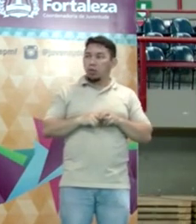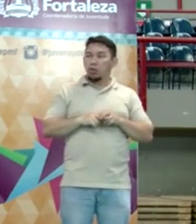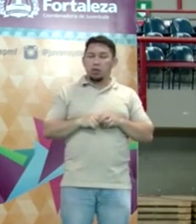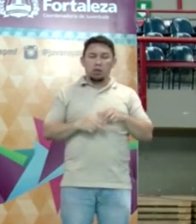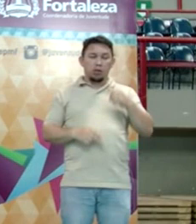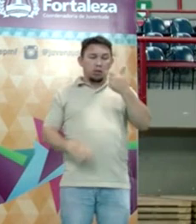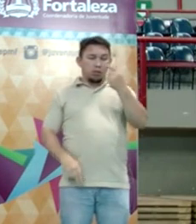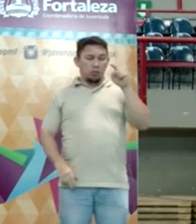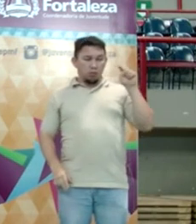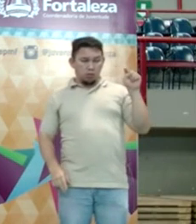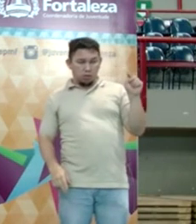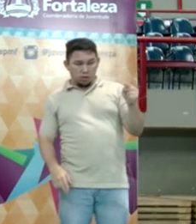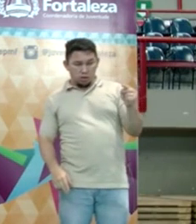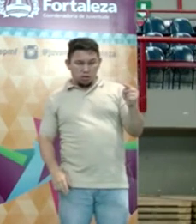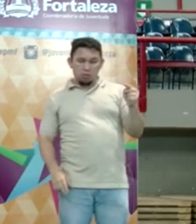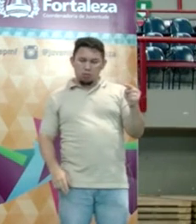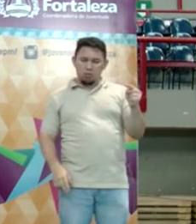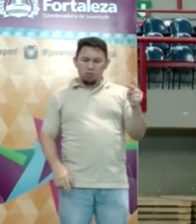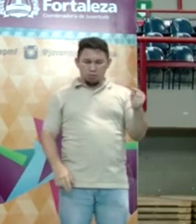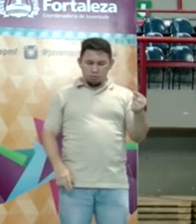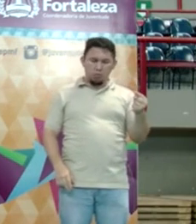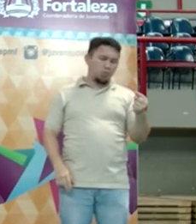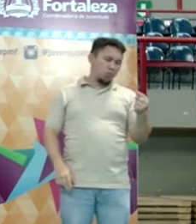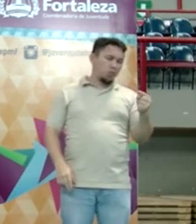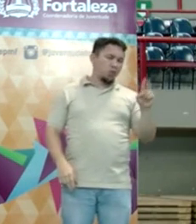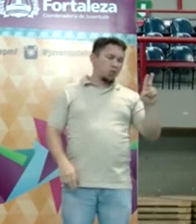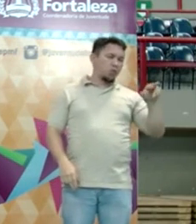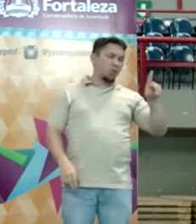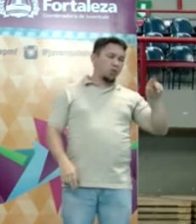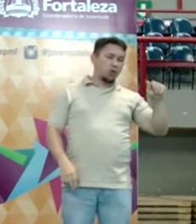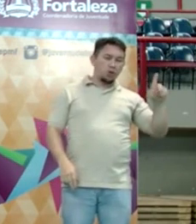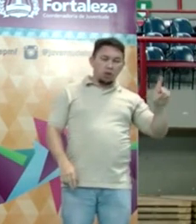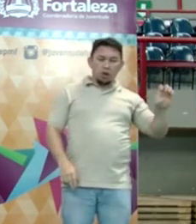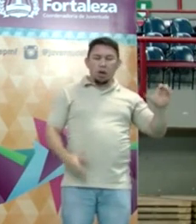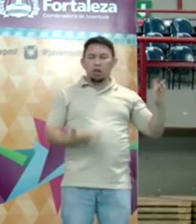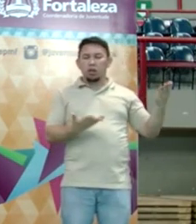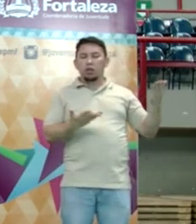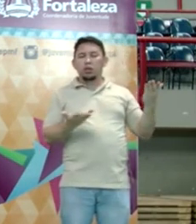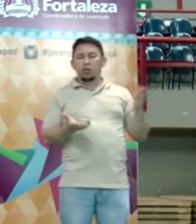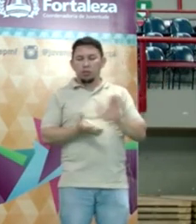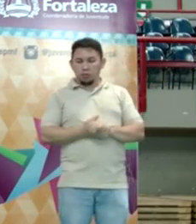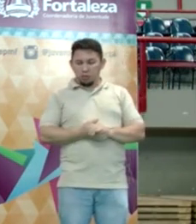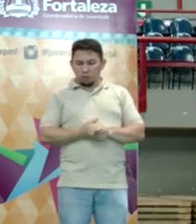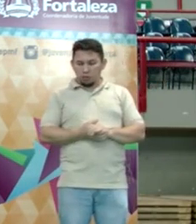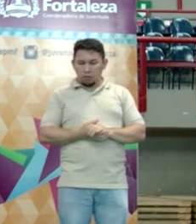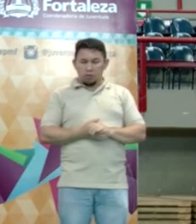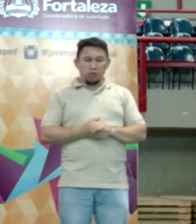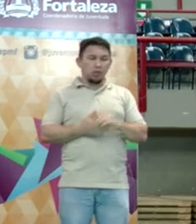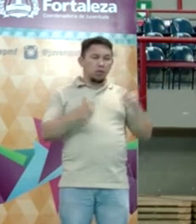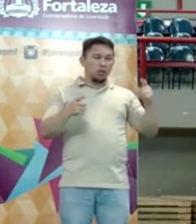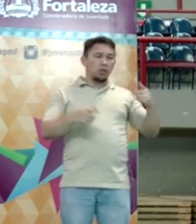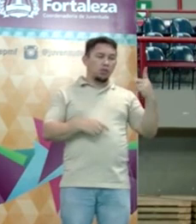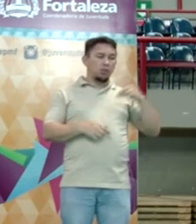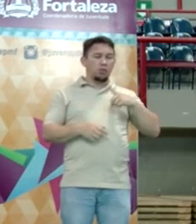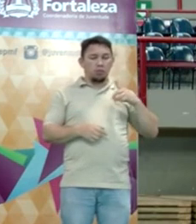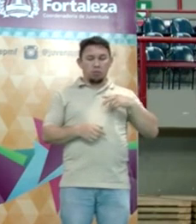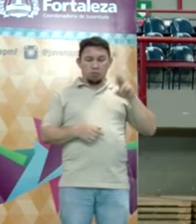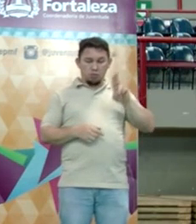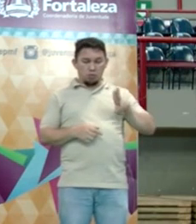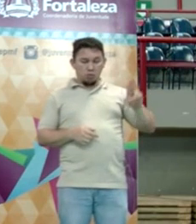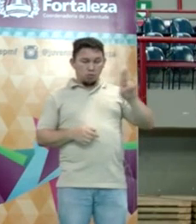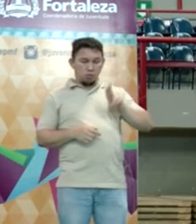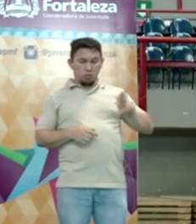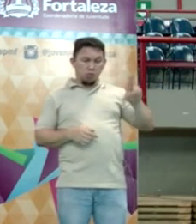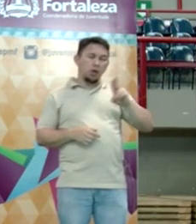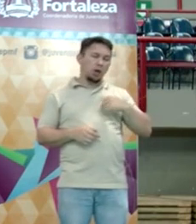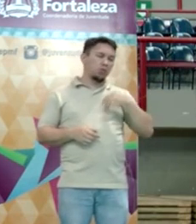dessas 200 mil unidades de energia, vieram de onde? Foram utilizados como